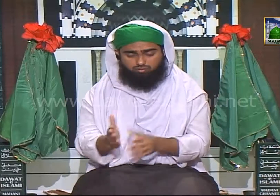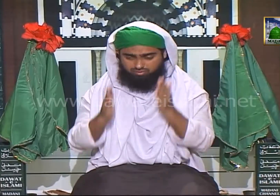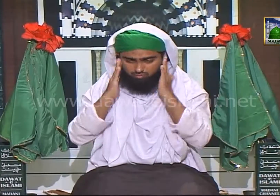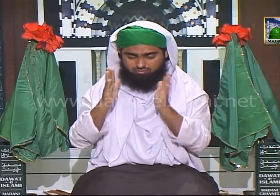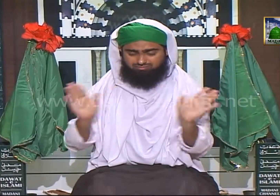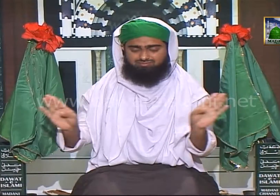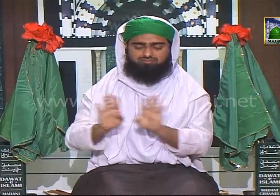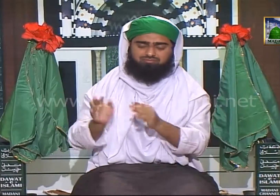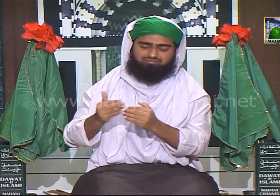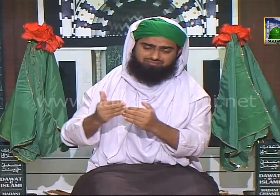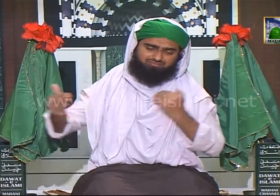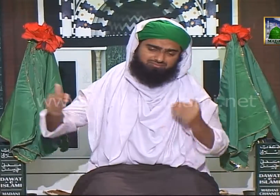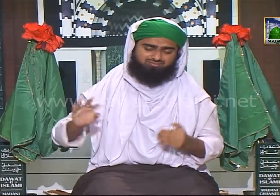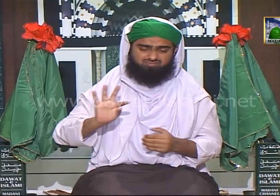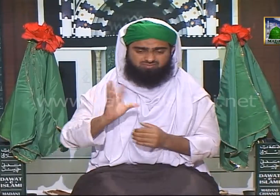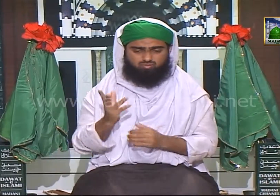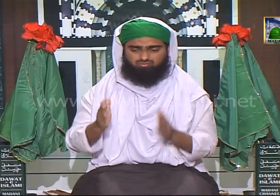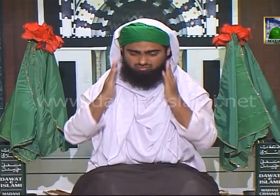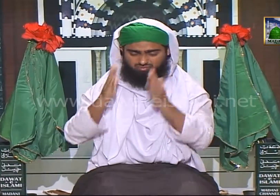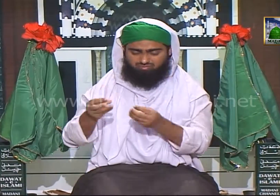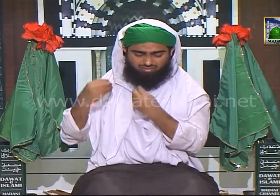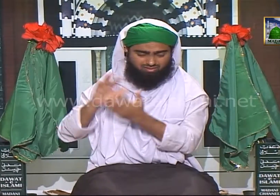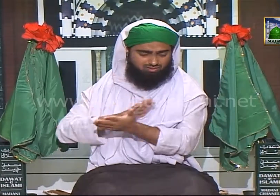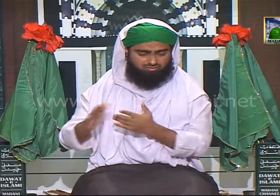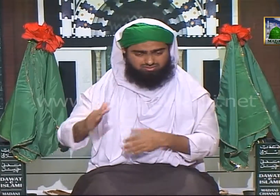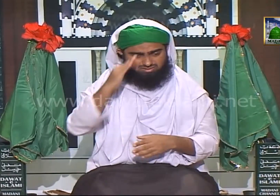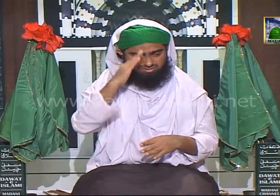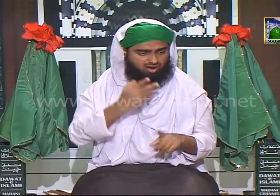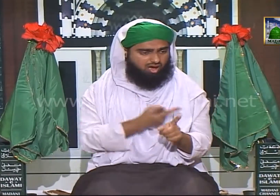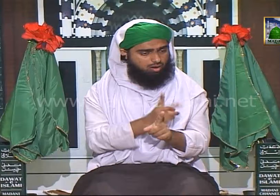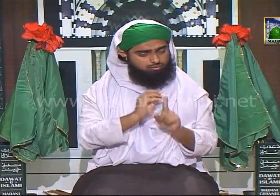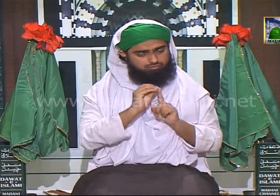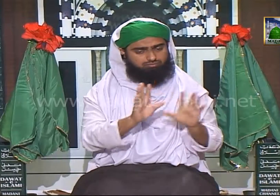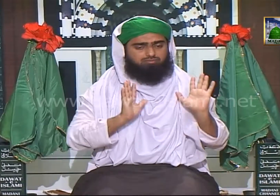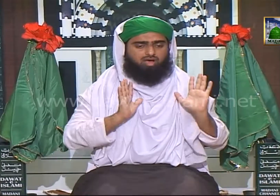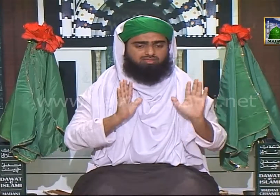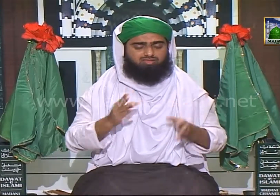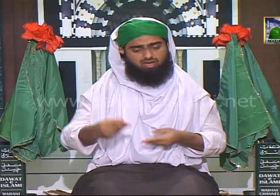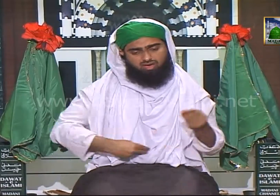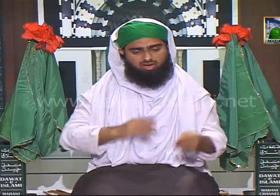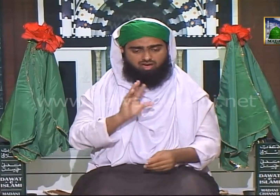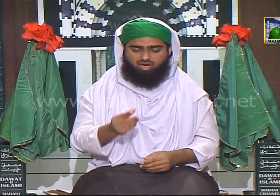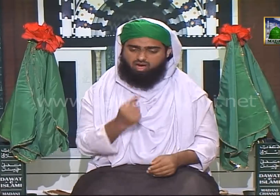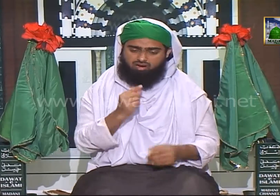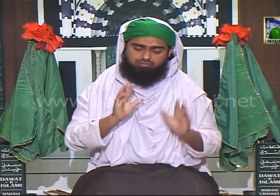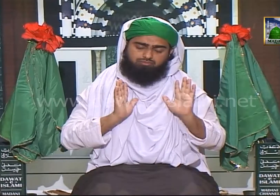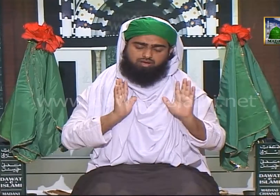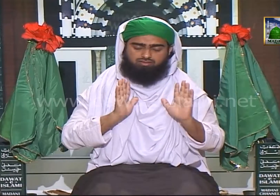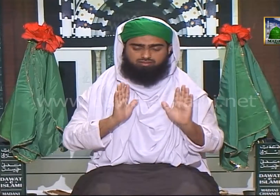اللہ بچائے، کم از کم مجھے تو بچا ہی لے، دنیا کے چکروں میں پھنس کر یہ نہ ہو کہ کہیں دین کا کام چھوڑ جائے، تو اللہ تعالیٰ کسب حلال دے، پیٹ بھر جائے، بچوں